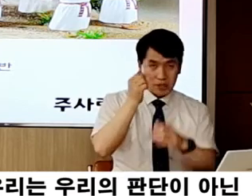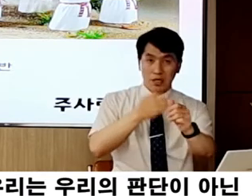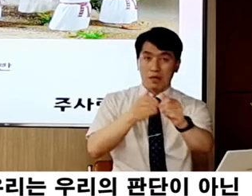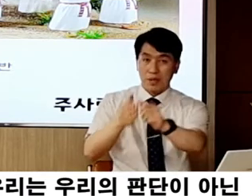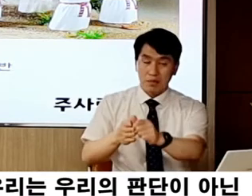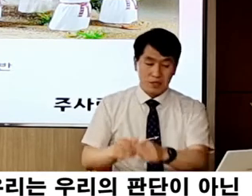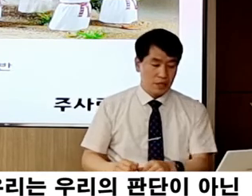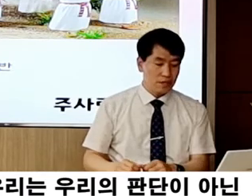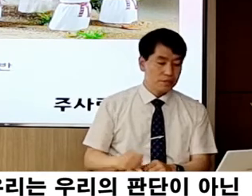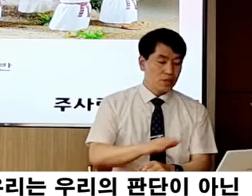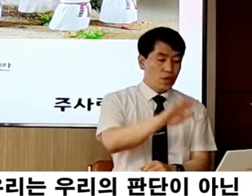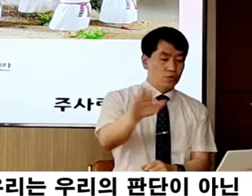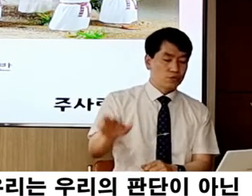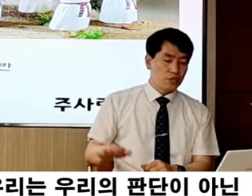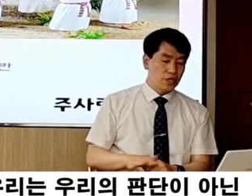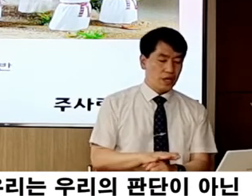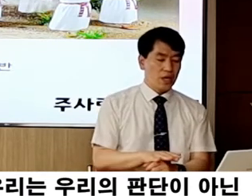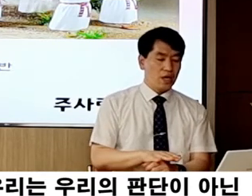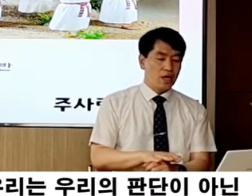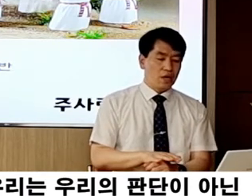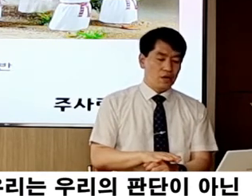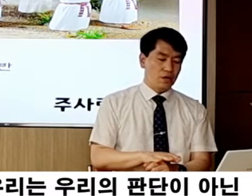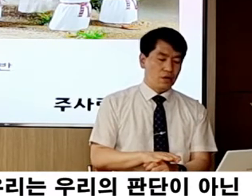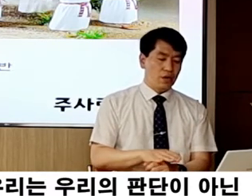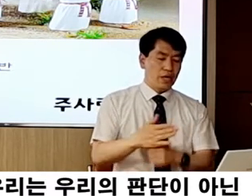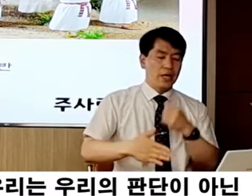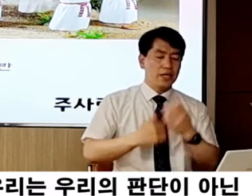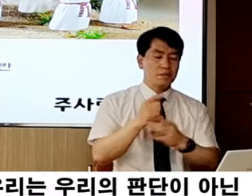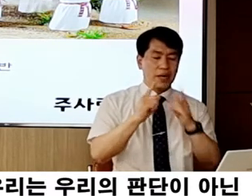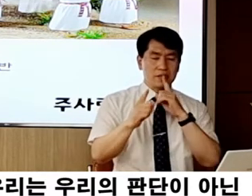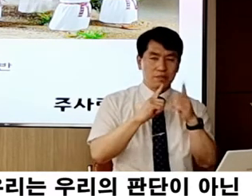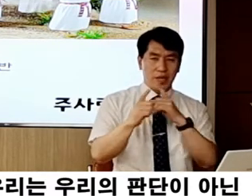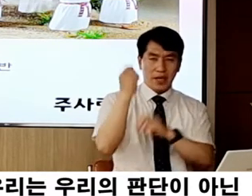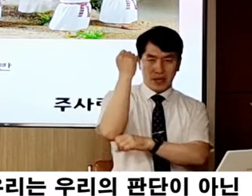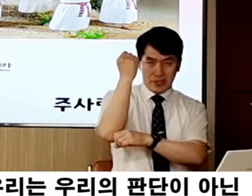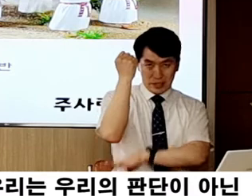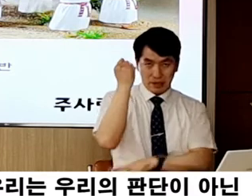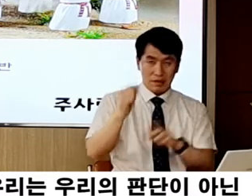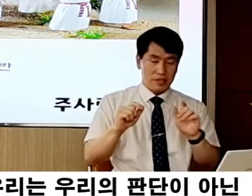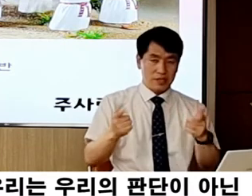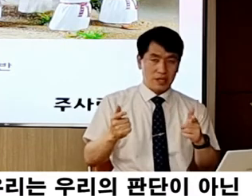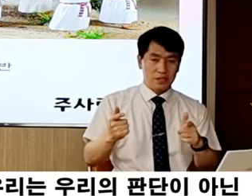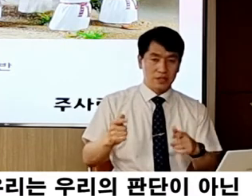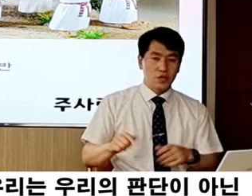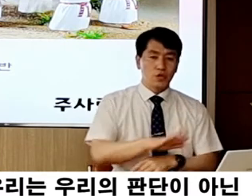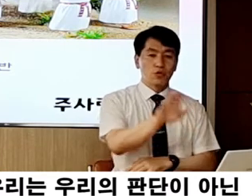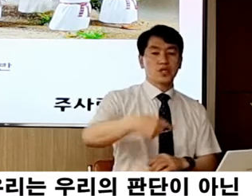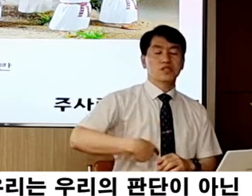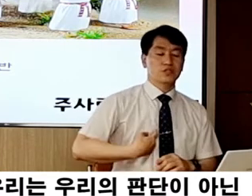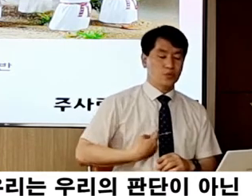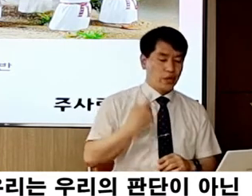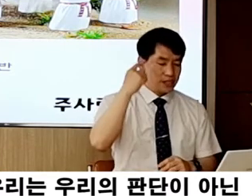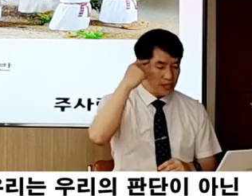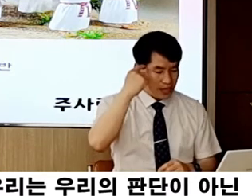기억하시기 바랍니다. 우리가 하나님 말씀에 근거하지 않은 우리 스스로의